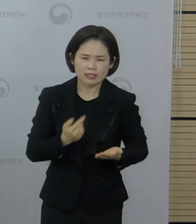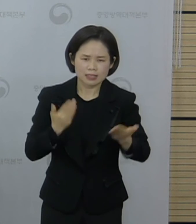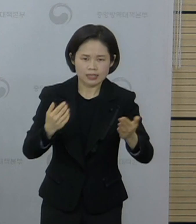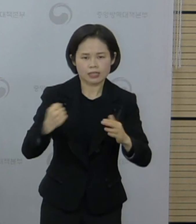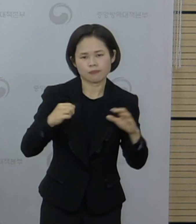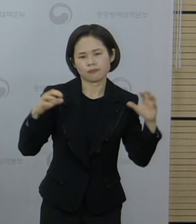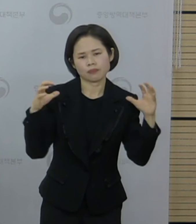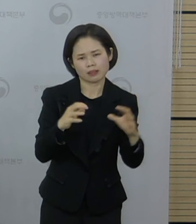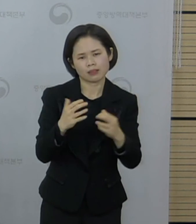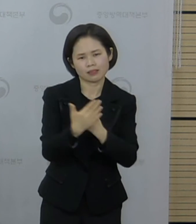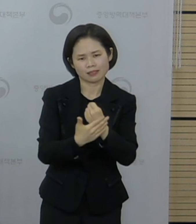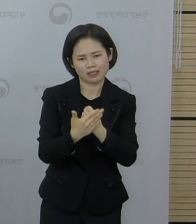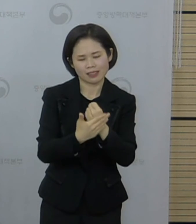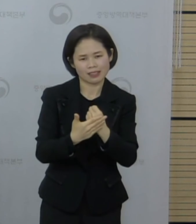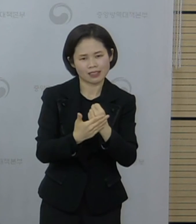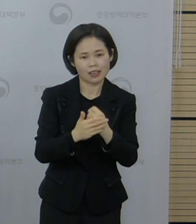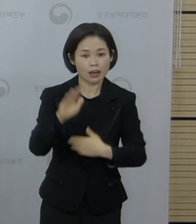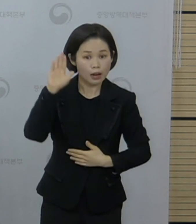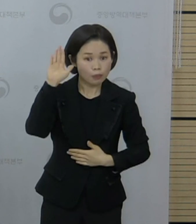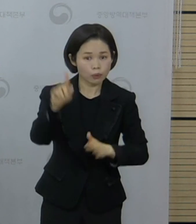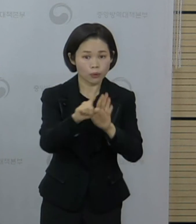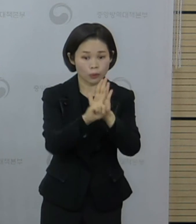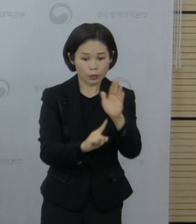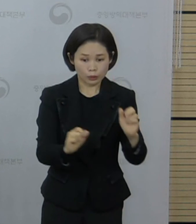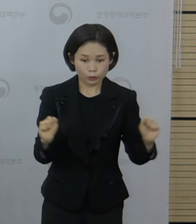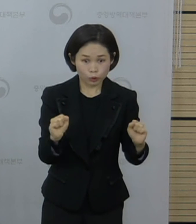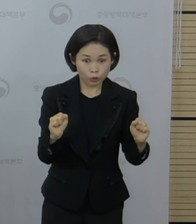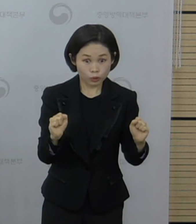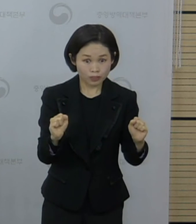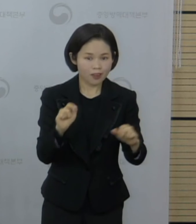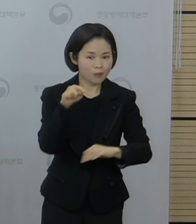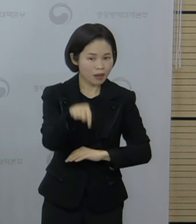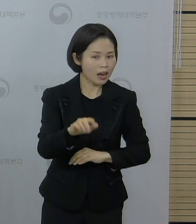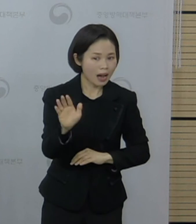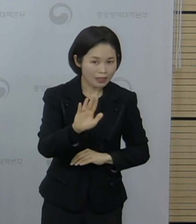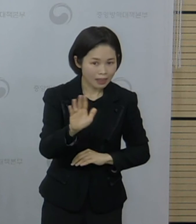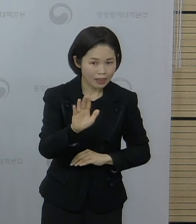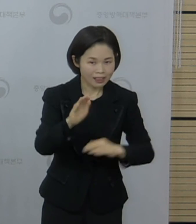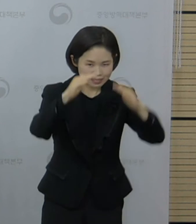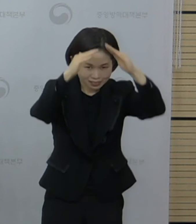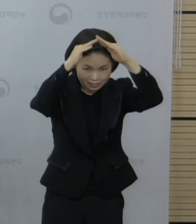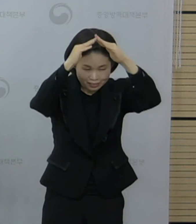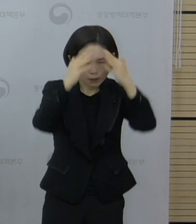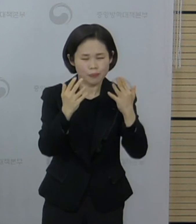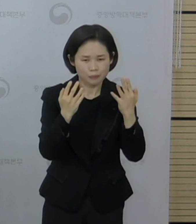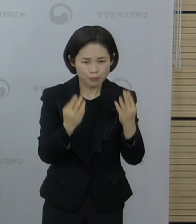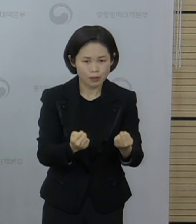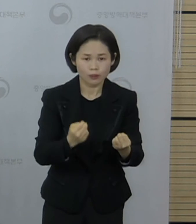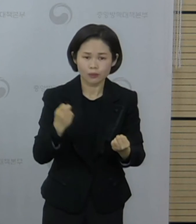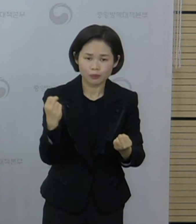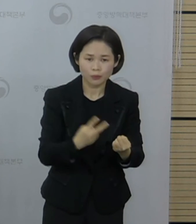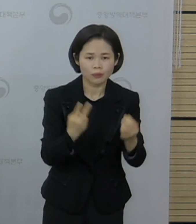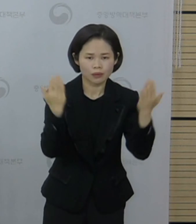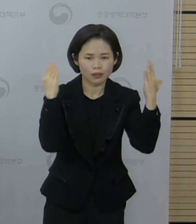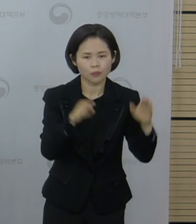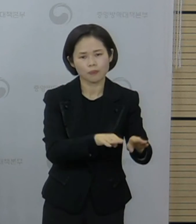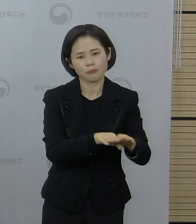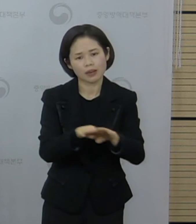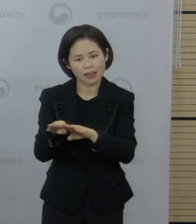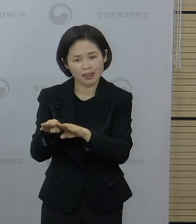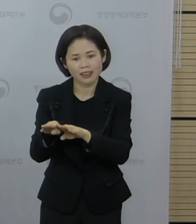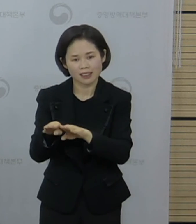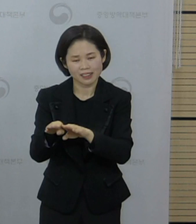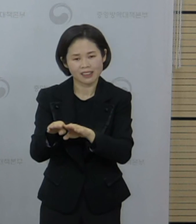앞으로 동절기 한파로 인해서 외출을 자제해야 될 환경이고 동시에 학교 방학 등을